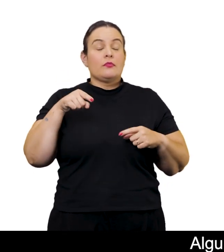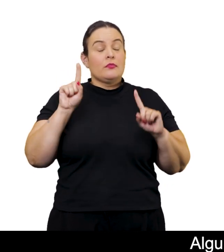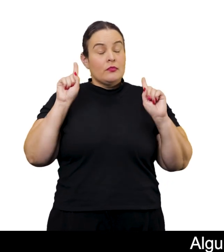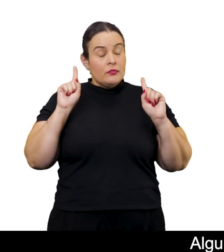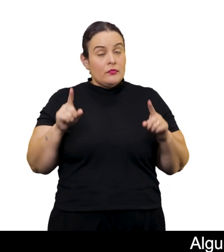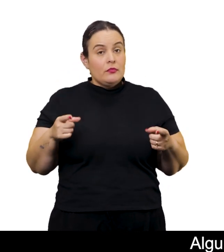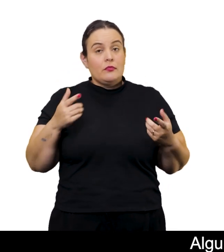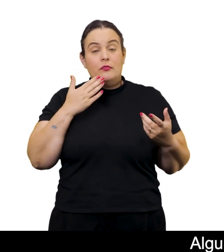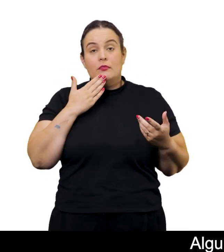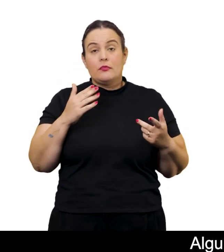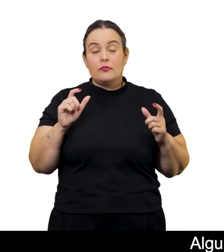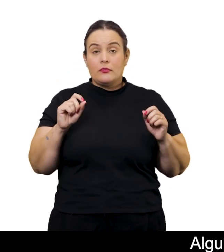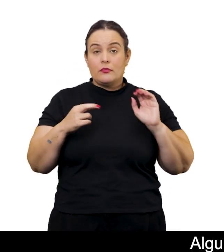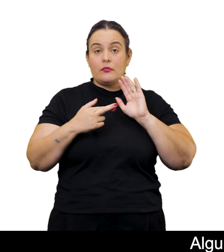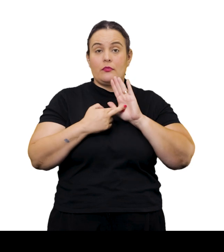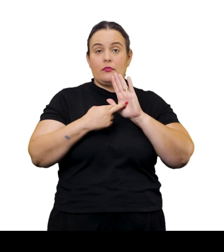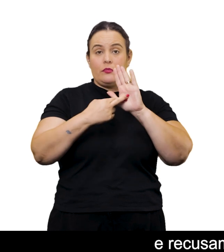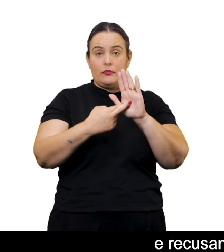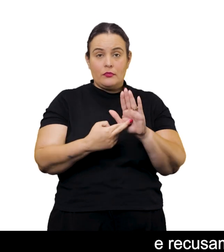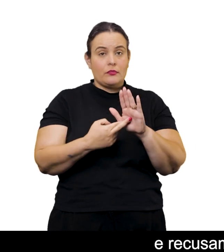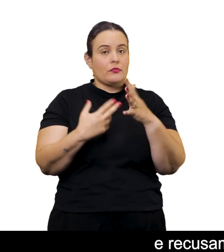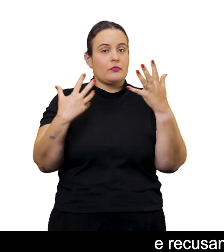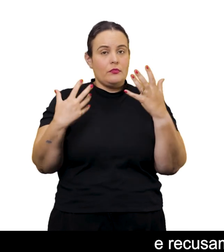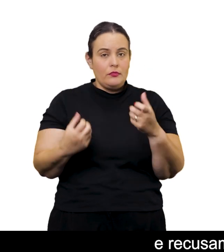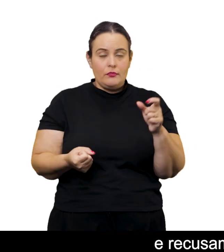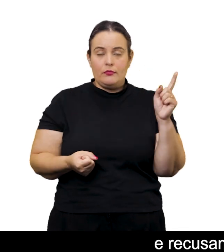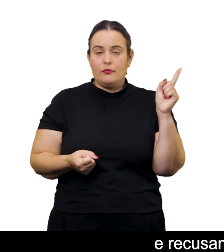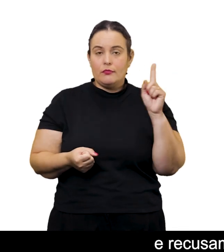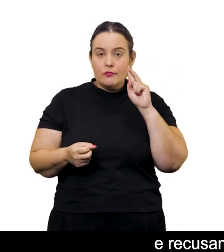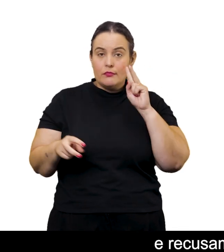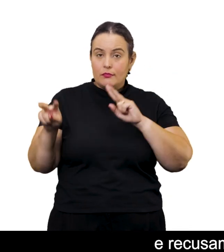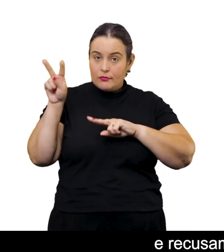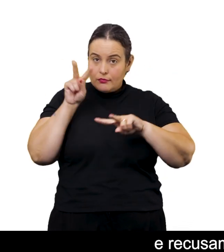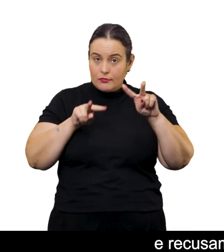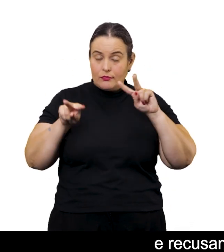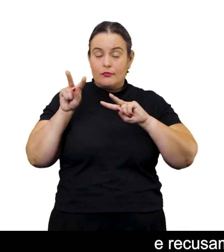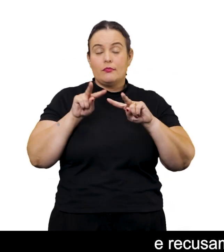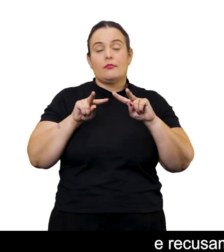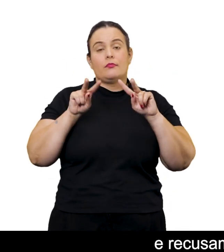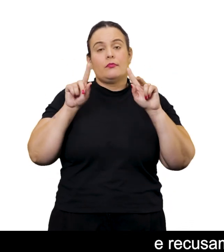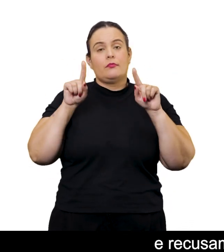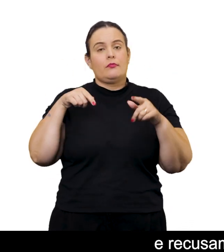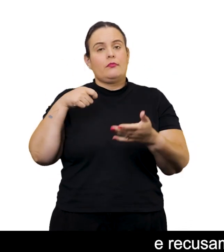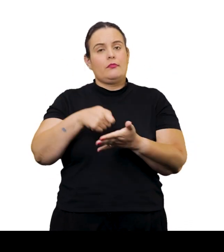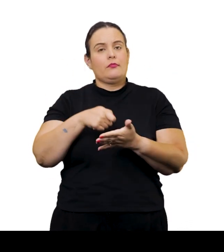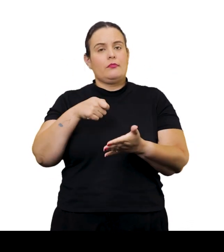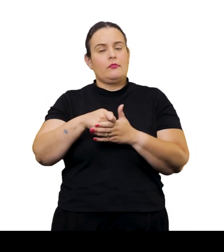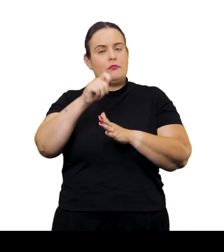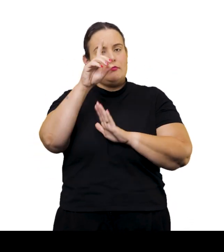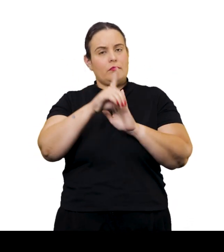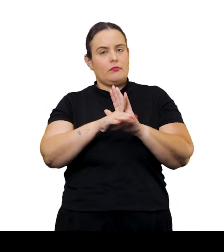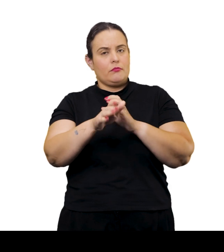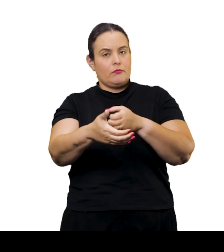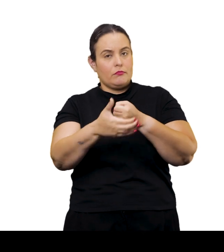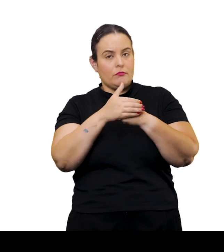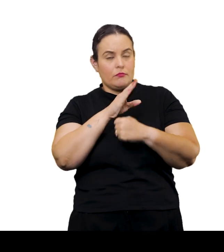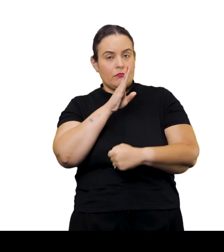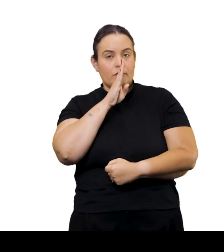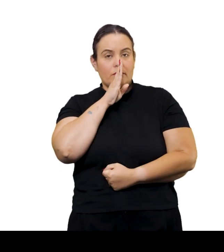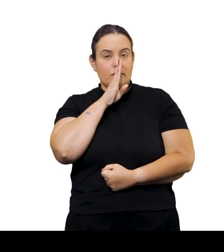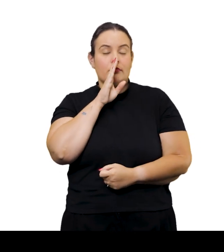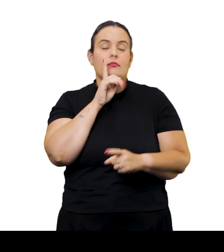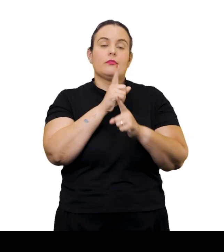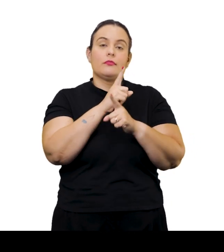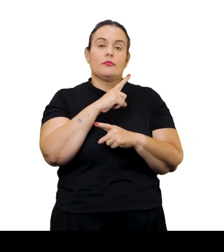são apelos contra a representação e recusam a demanda por visibilidade ao insistir no direito de permanecerem escondidas e